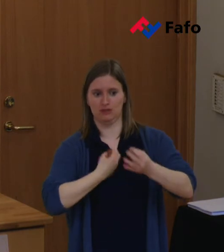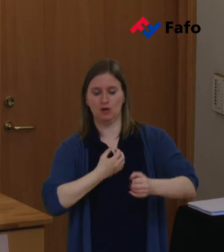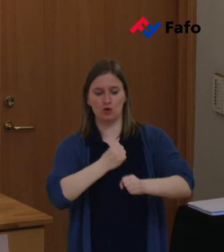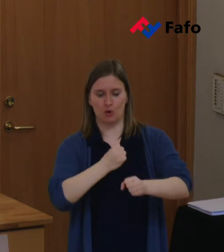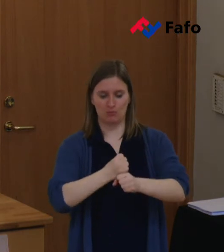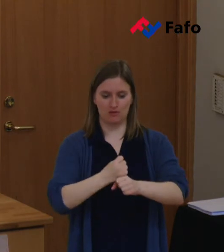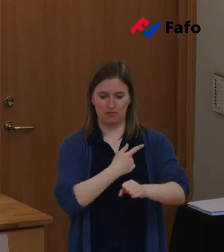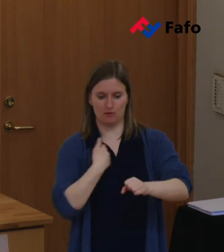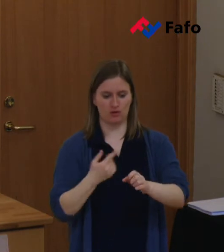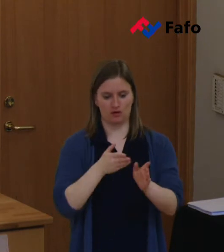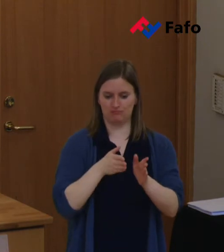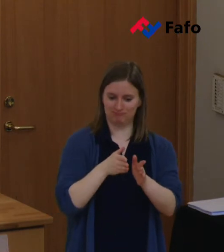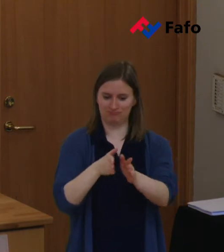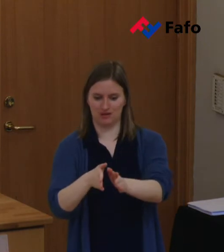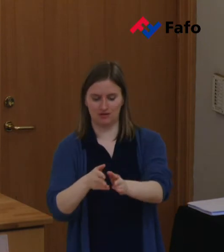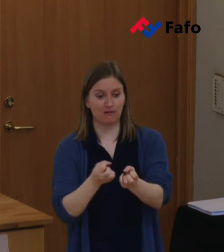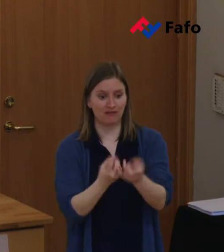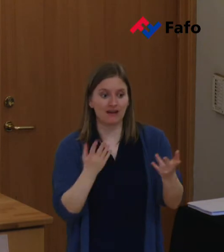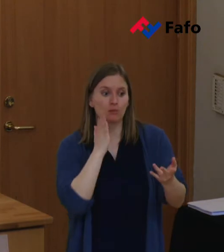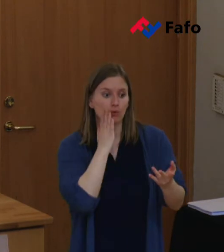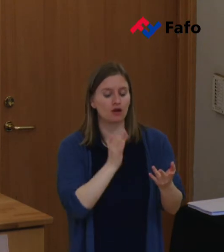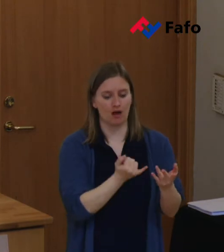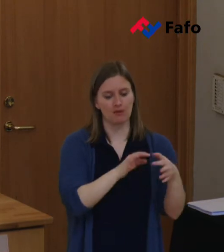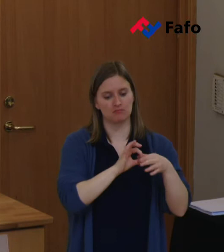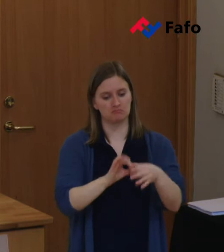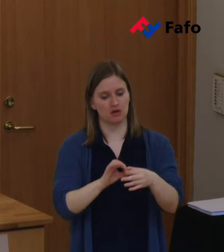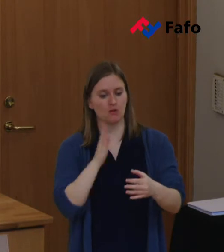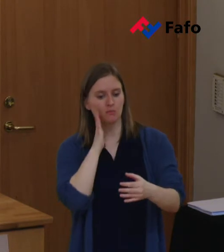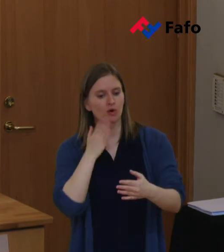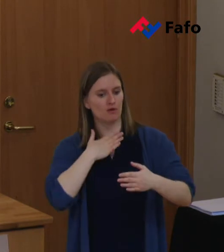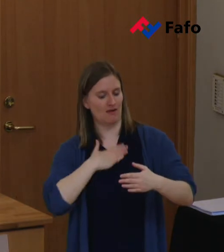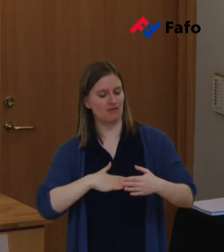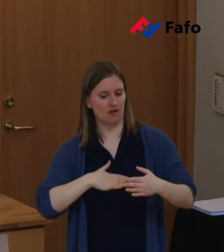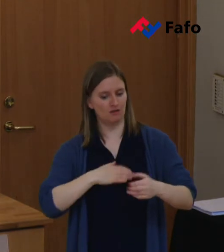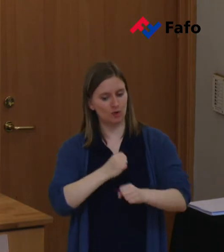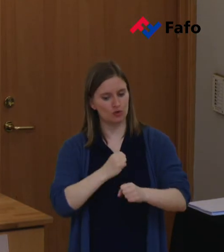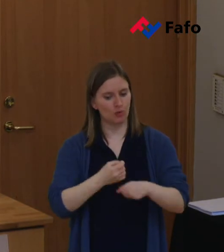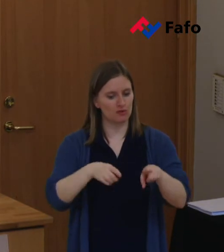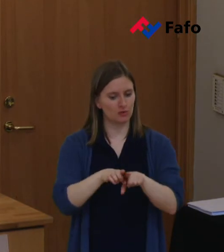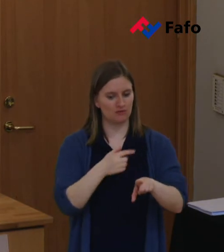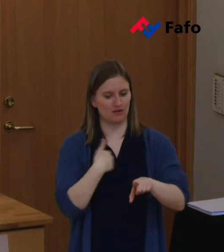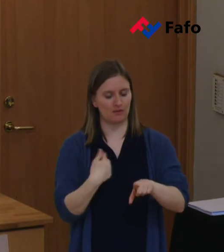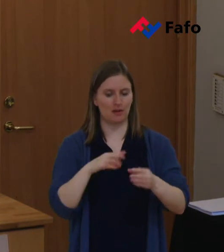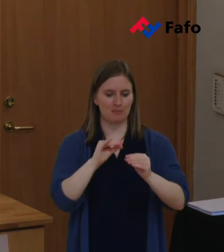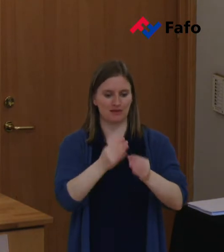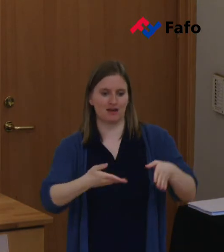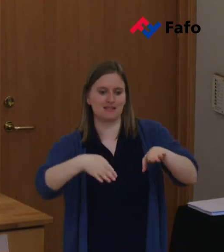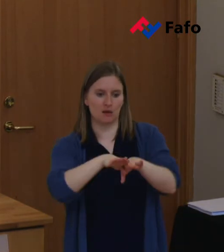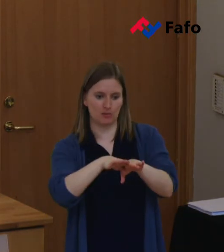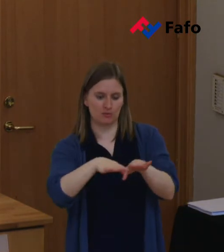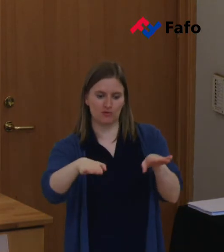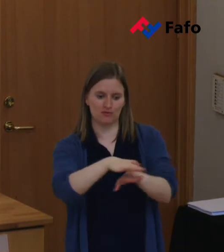altså flere boliger, men også knyttet til bolig for velferd, at vi må jobbe slik at vi blir bedre samordnet på tvers